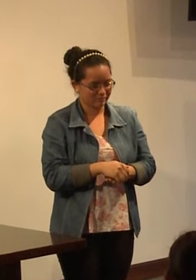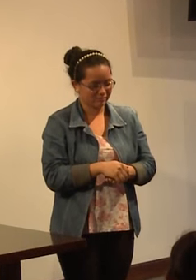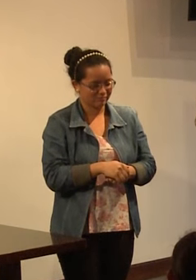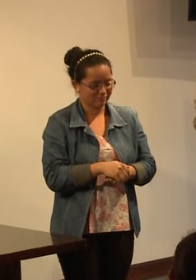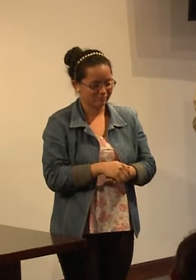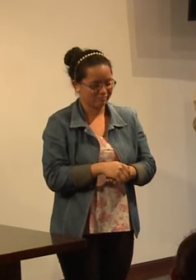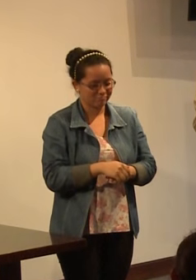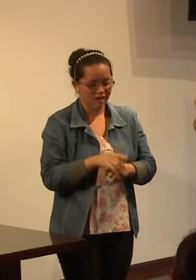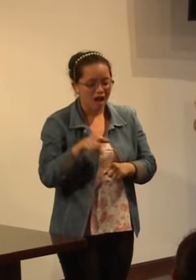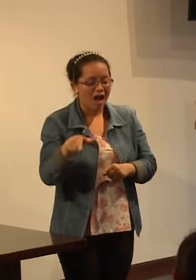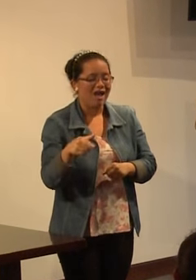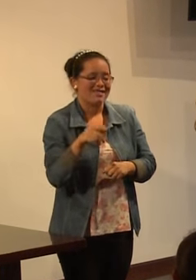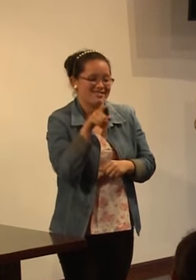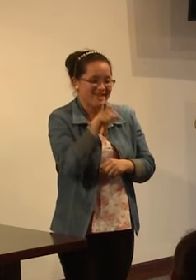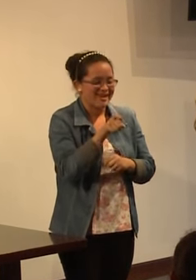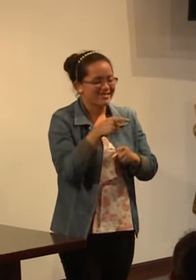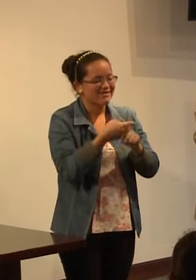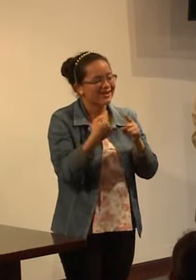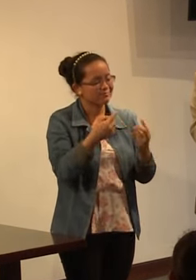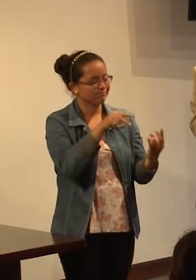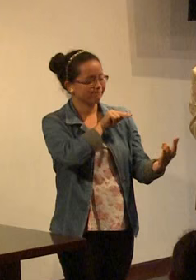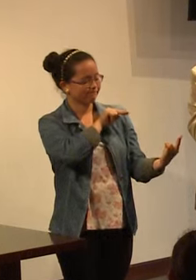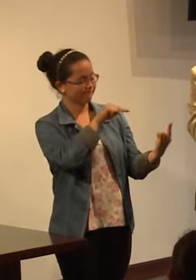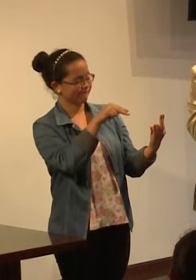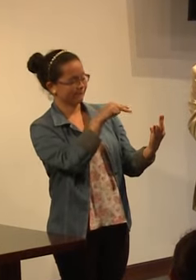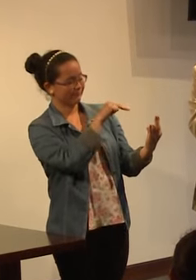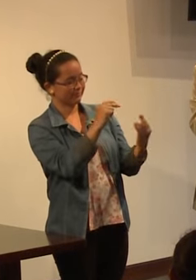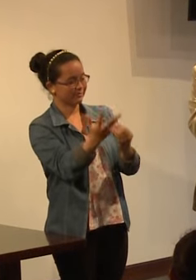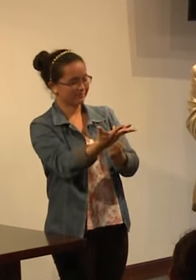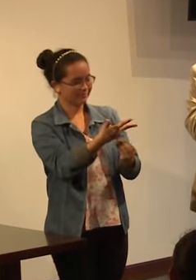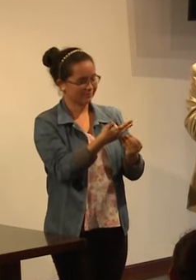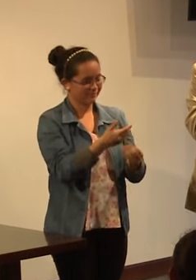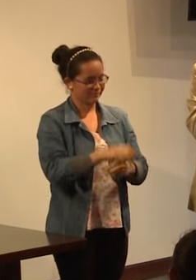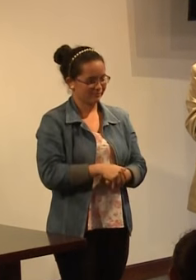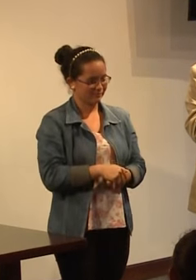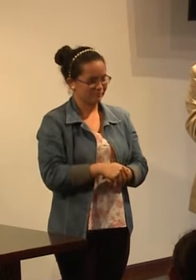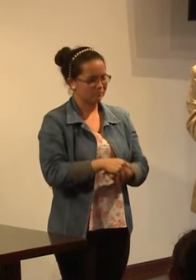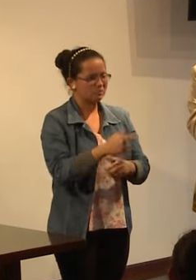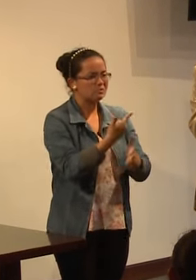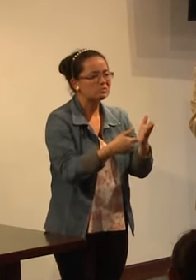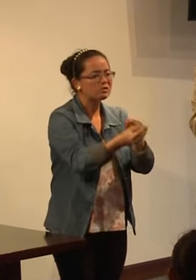porque hay que tener una mirada diferente. ¿Qué están haciendo